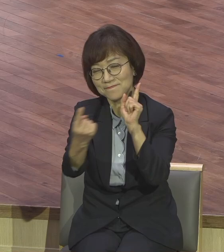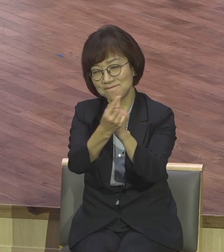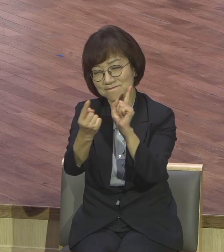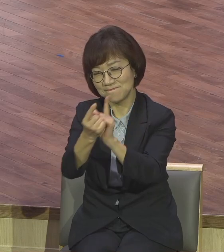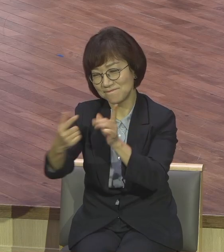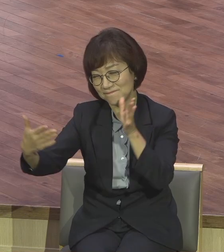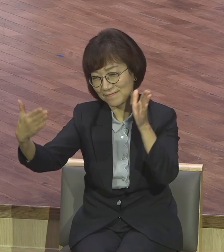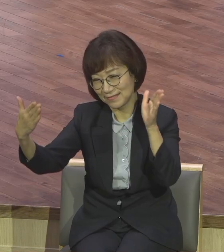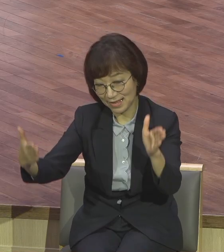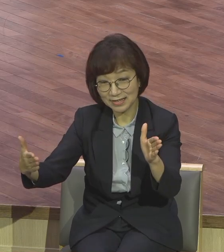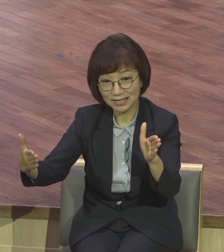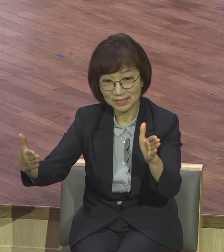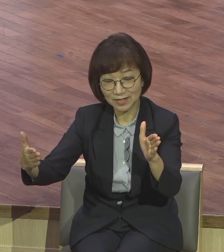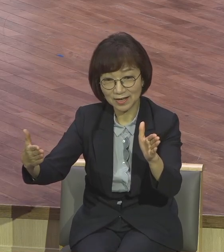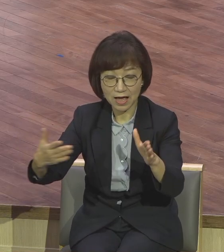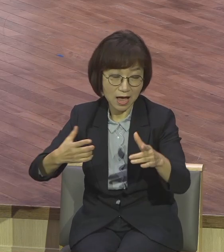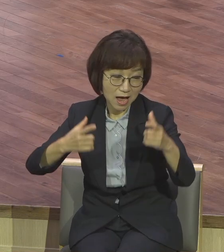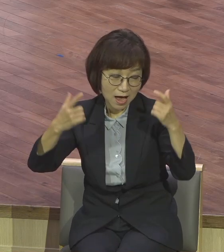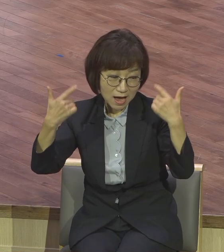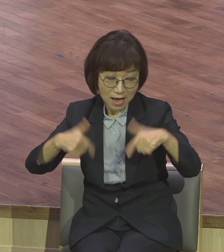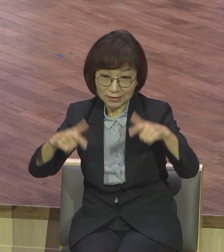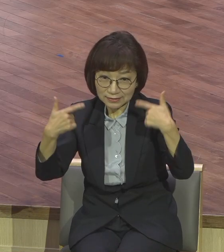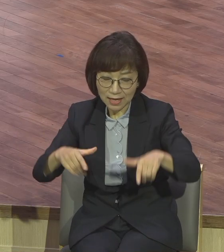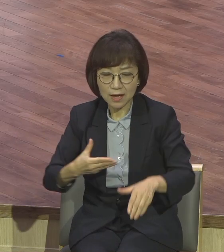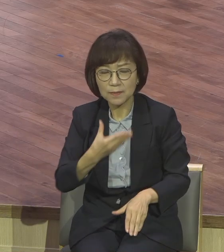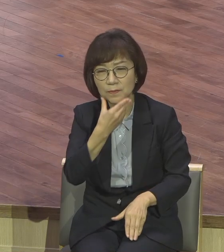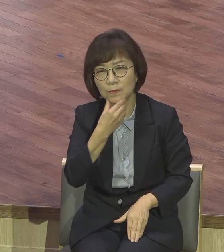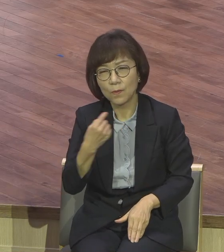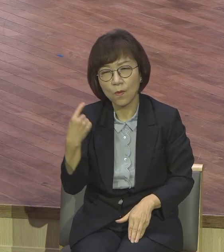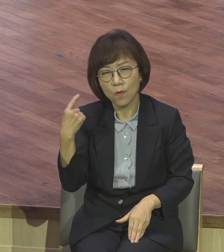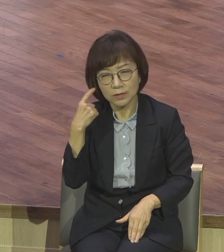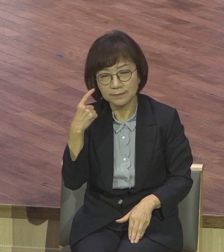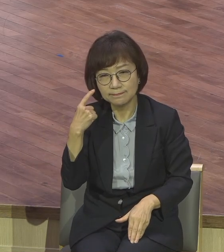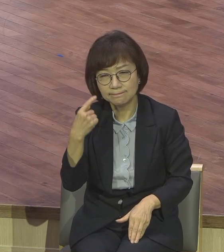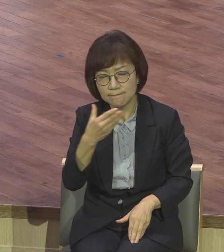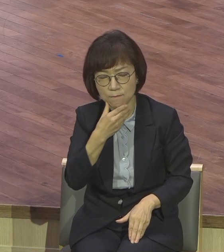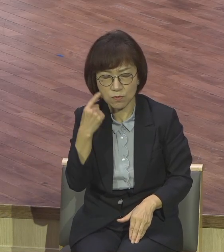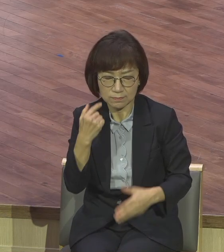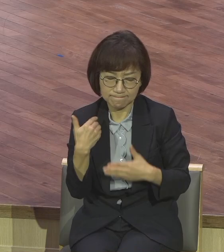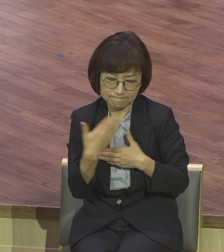속에서 절대 복음 체질이 안 되면